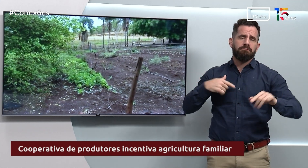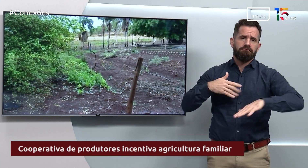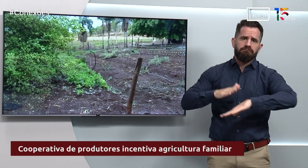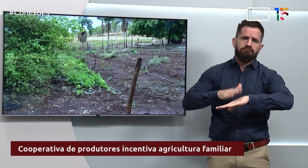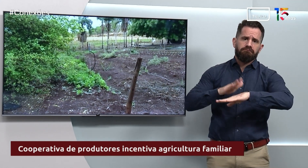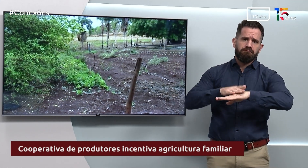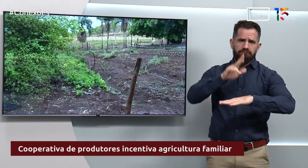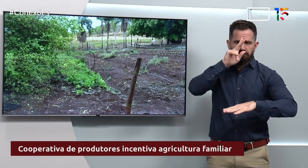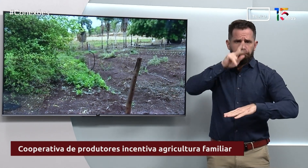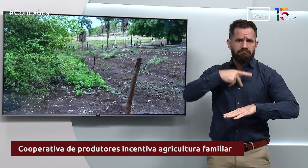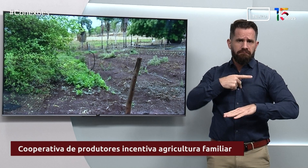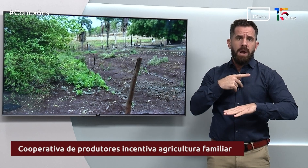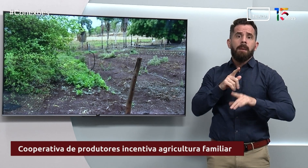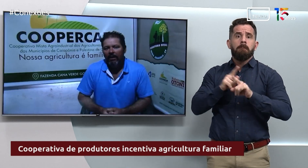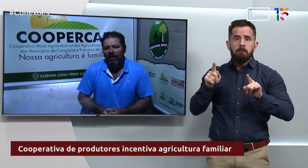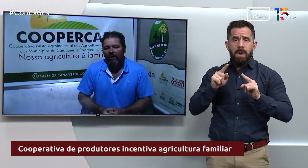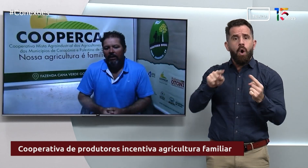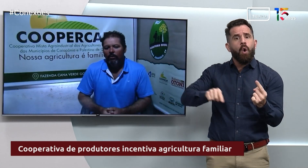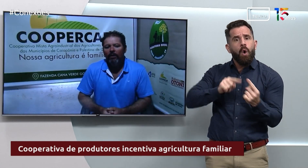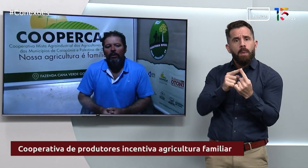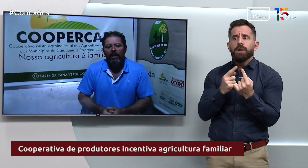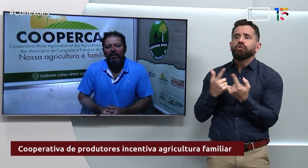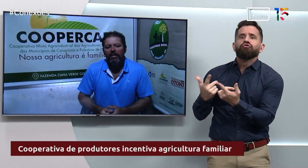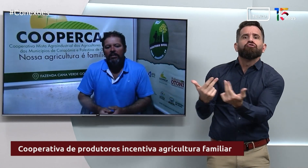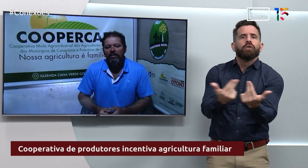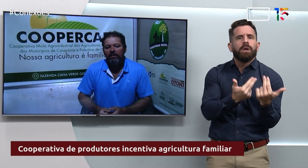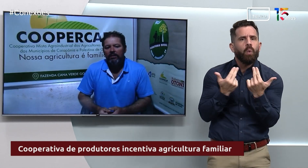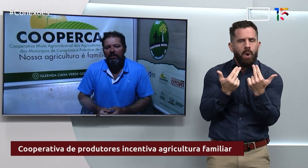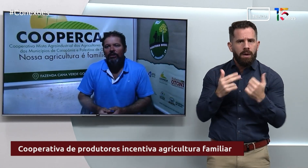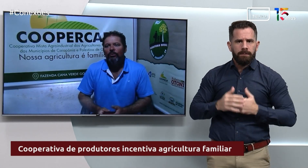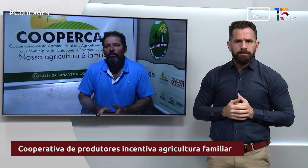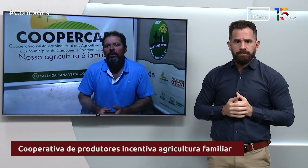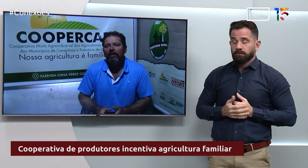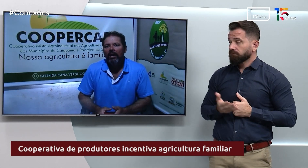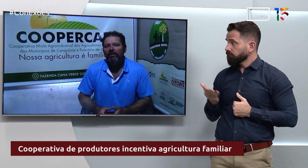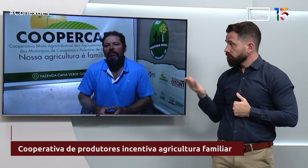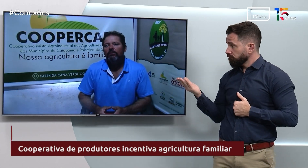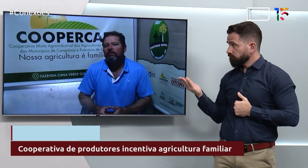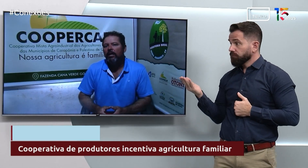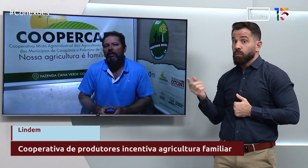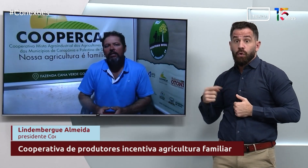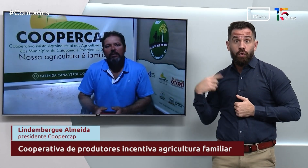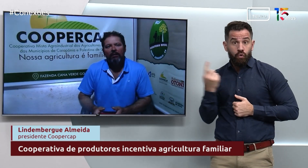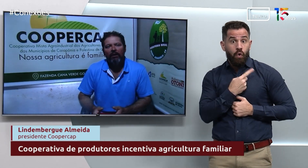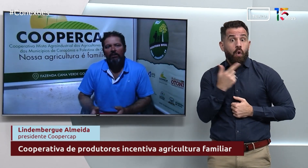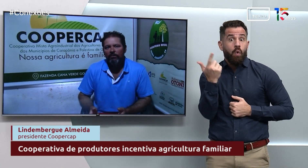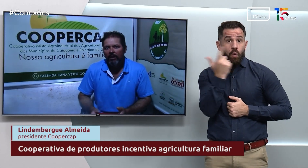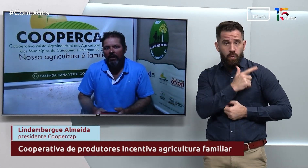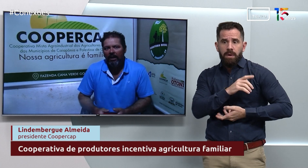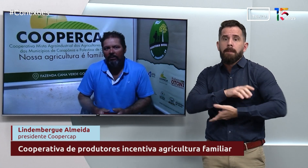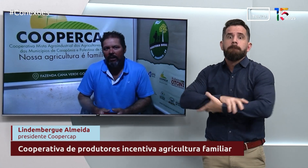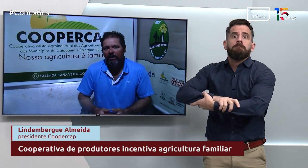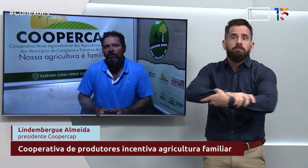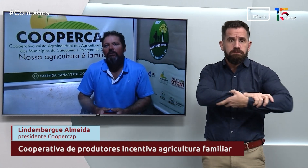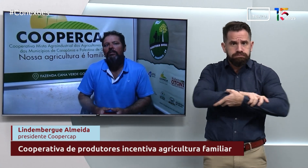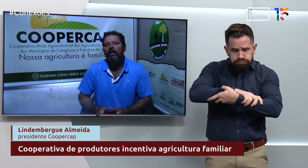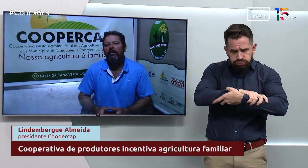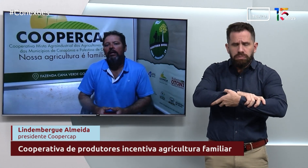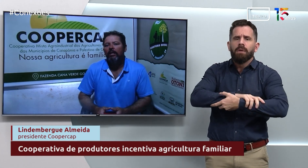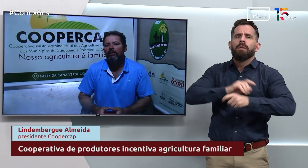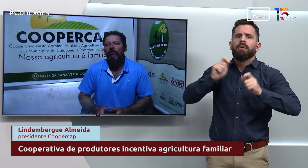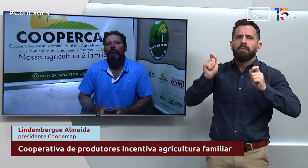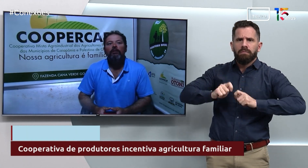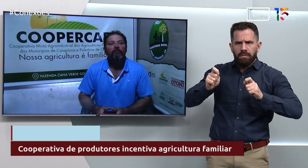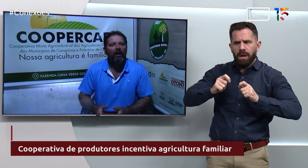de propriedade comum. Quando a gente se une, a gente consegue acessar vários mercados, a gente